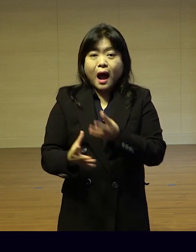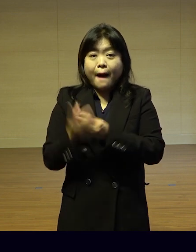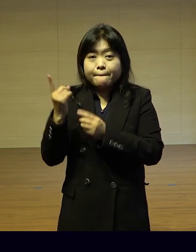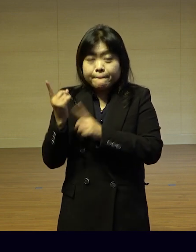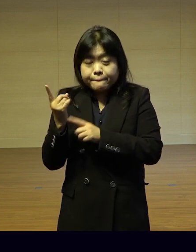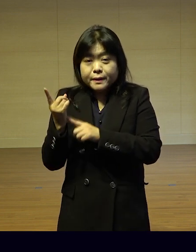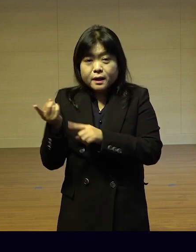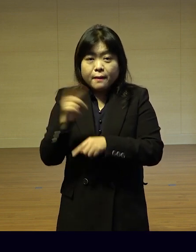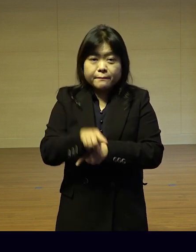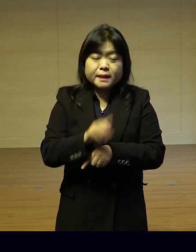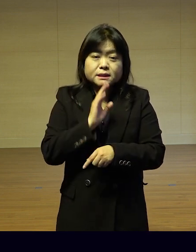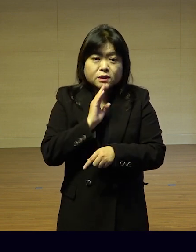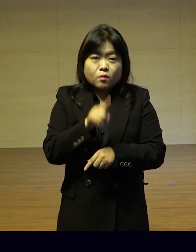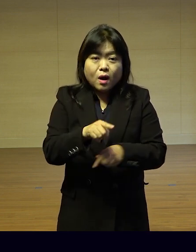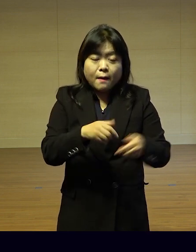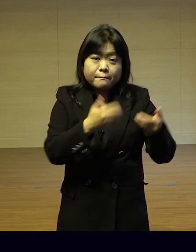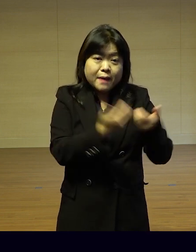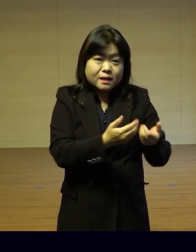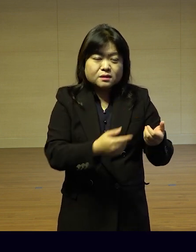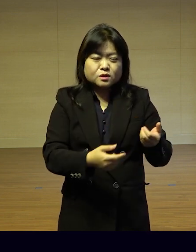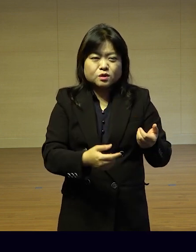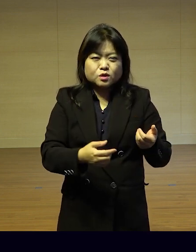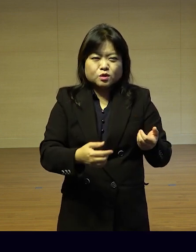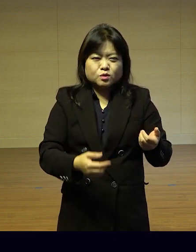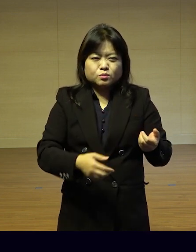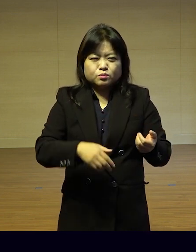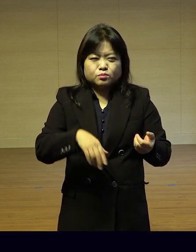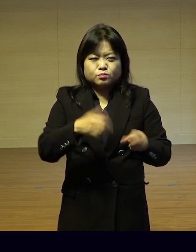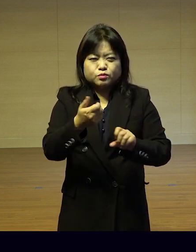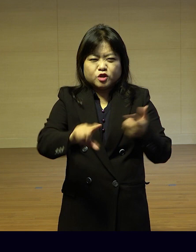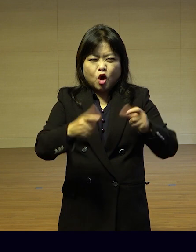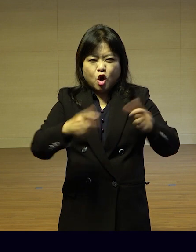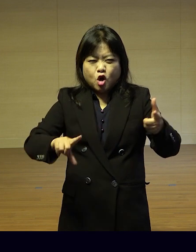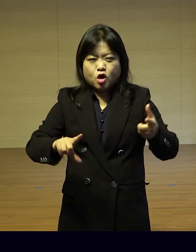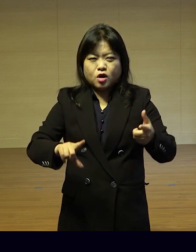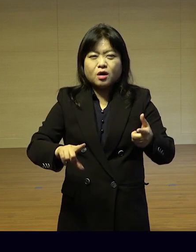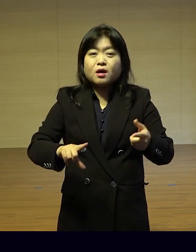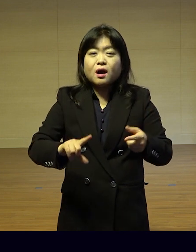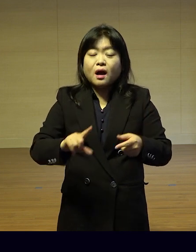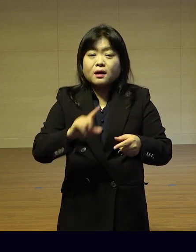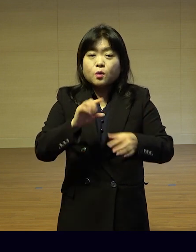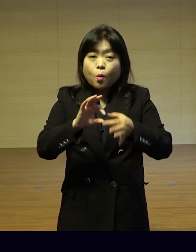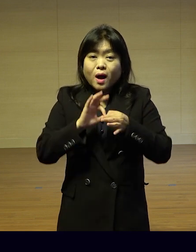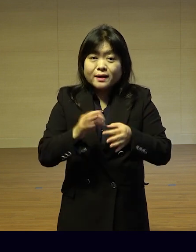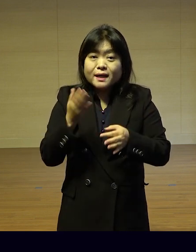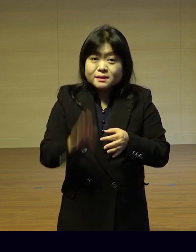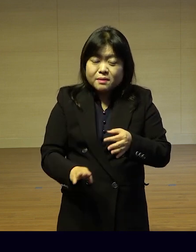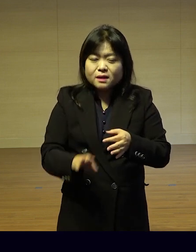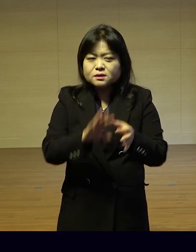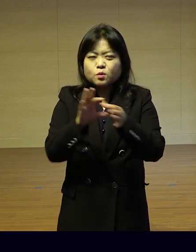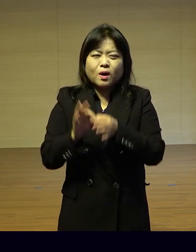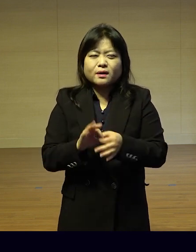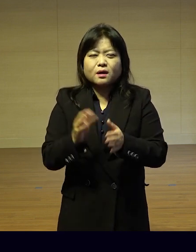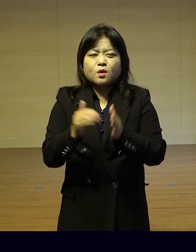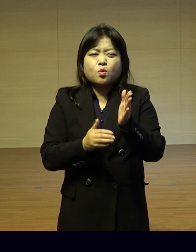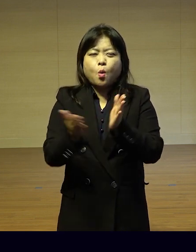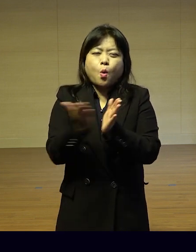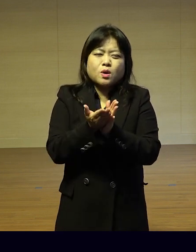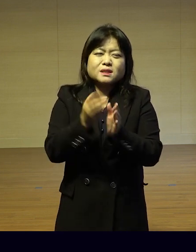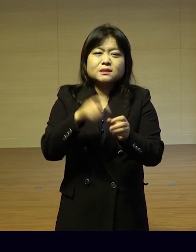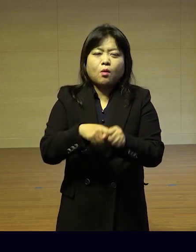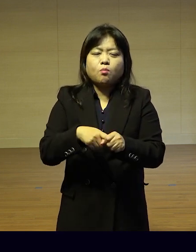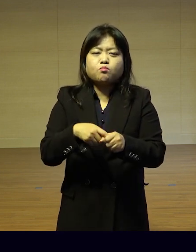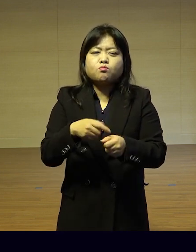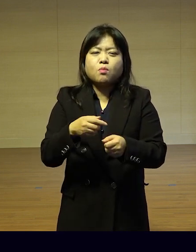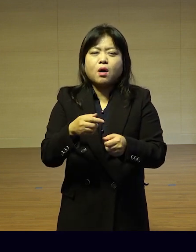한명제가 앞에 정명제나 반명제를 부정하는 관계임에도 불구하고 그 관계를 논리적 모순으로 오해하고